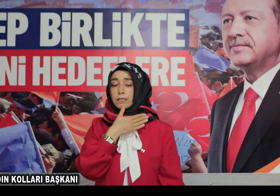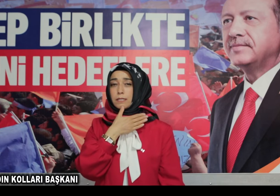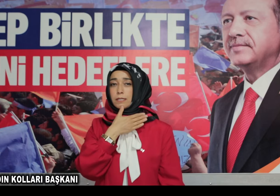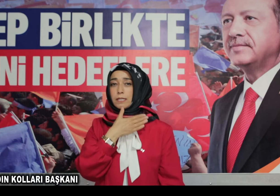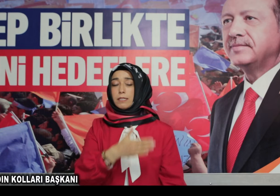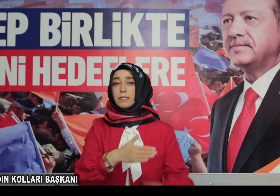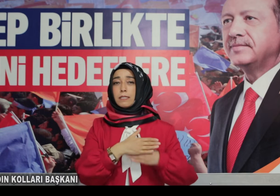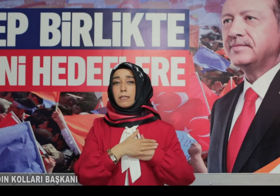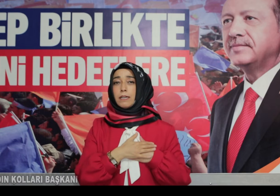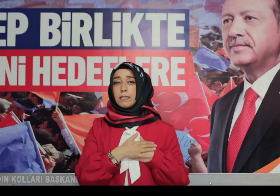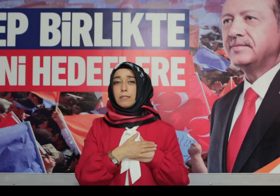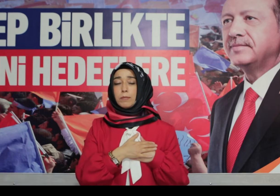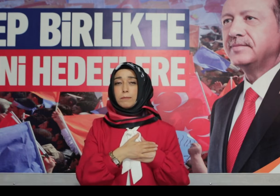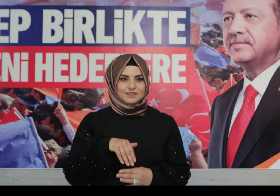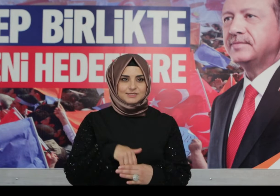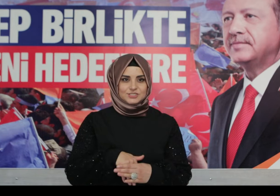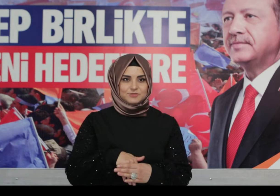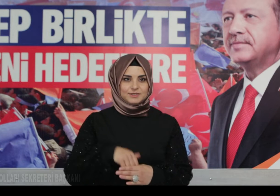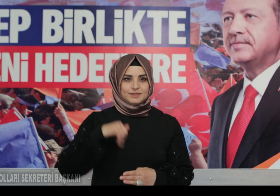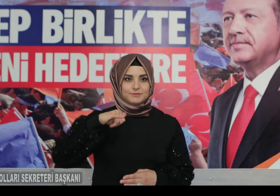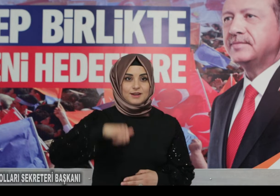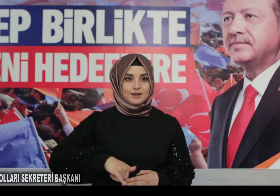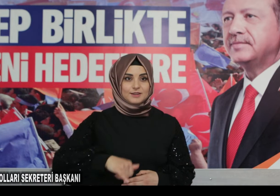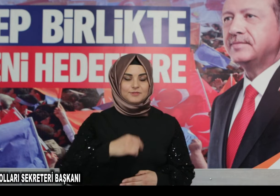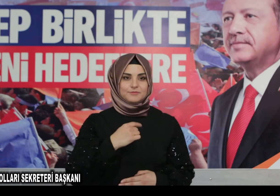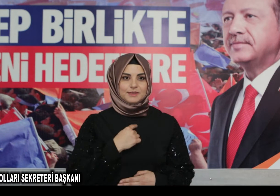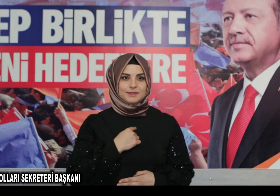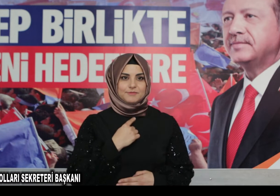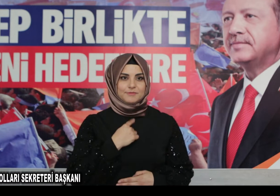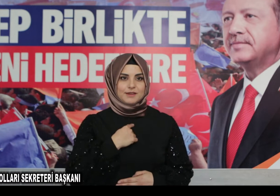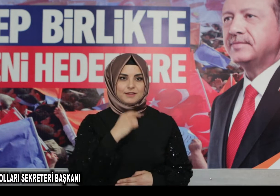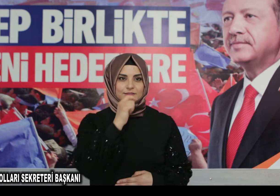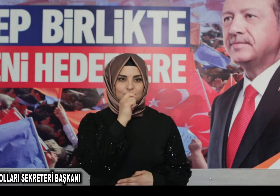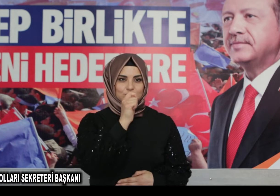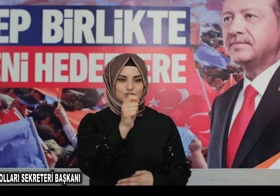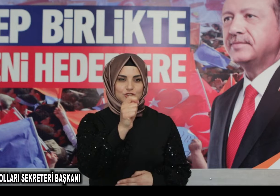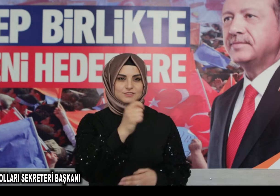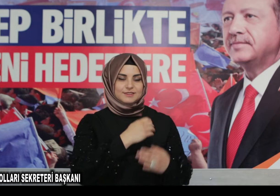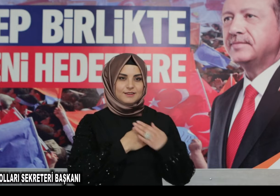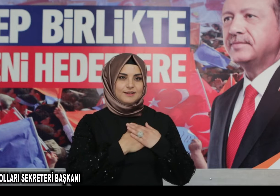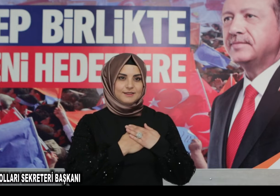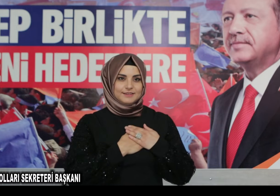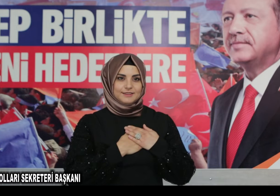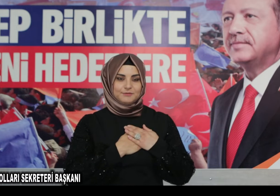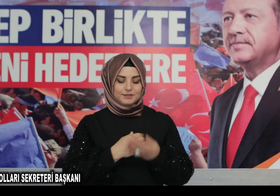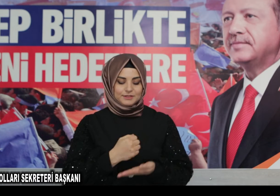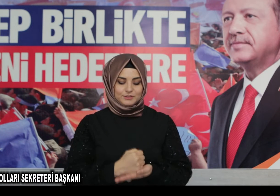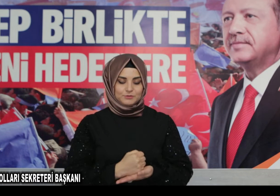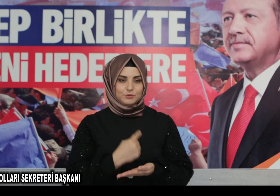hikmete sahibim. Seçimlerim, hakkım benim, ben söz sahibiyim. Mühürlerim,